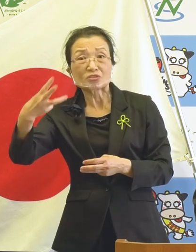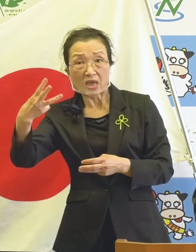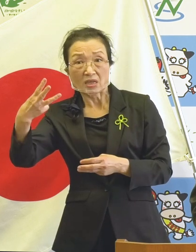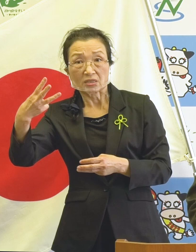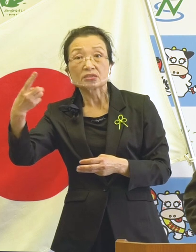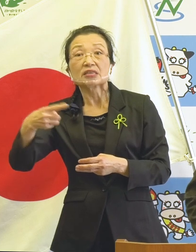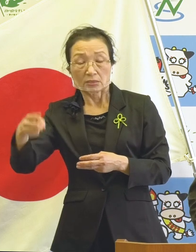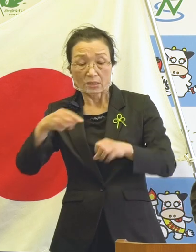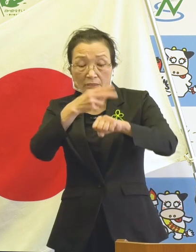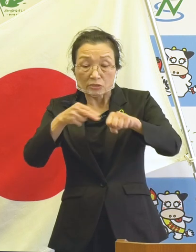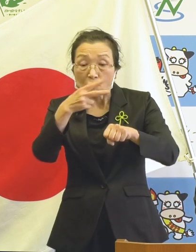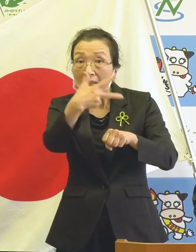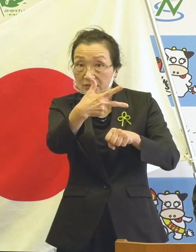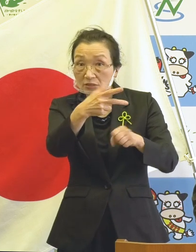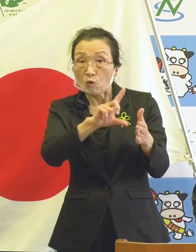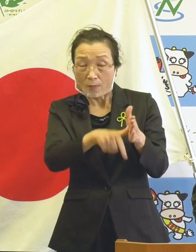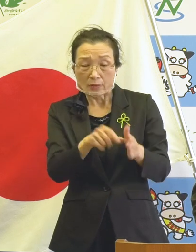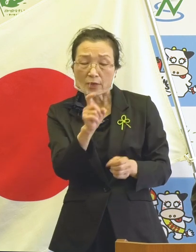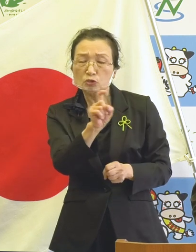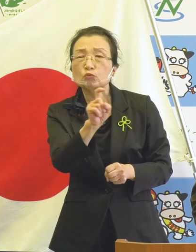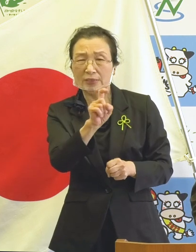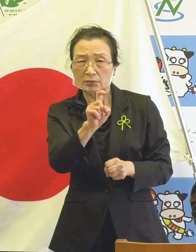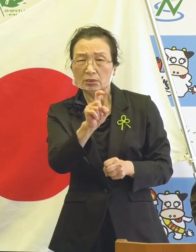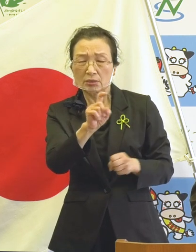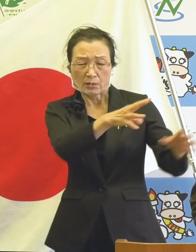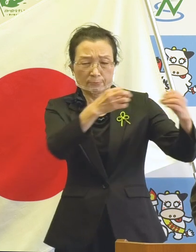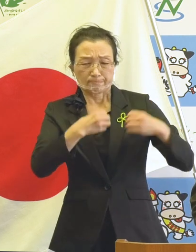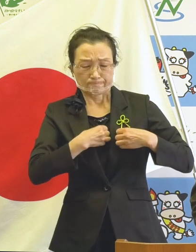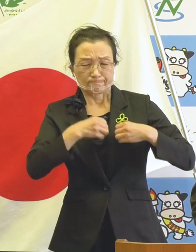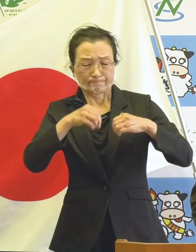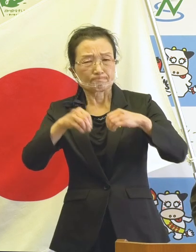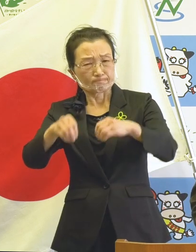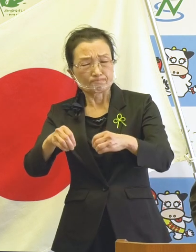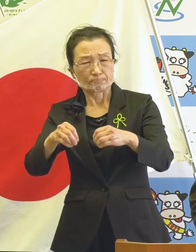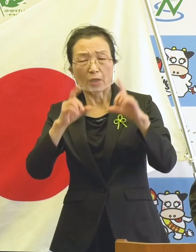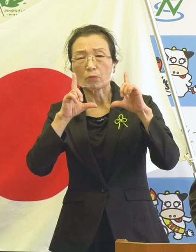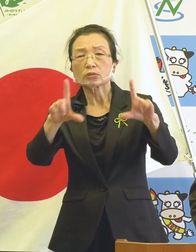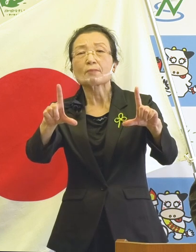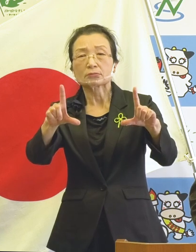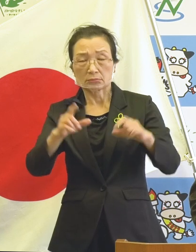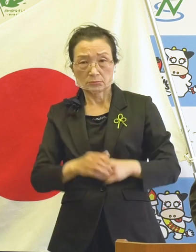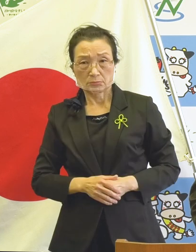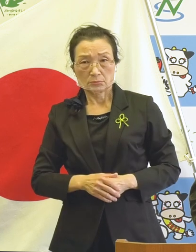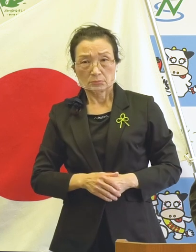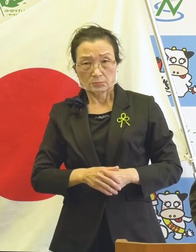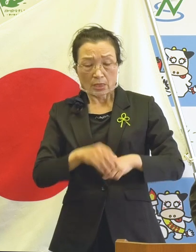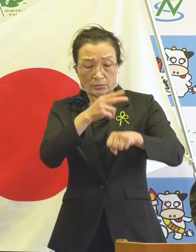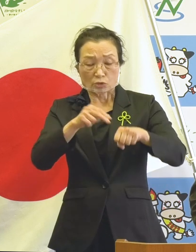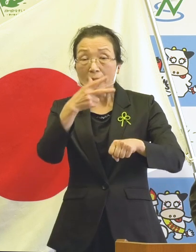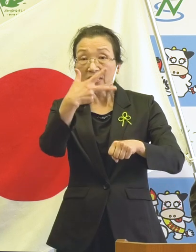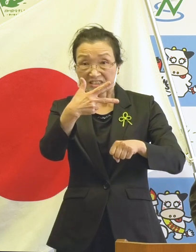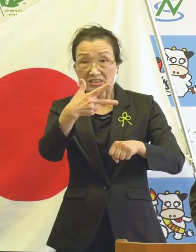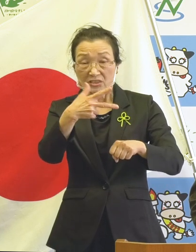して那須塩原市でも10名の感染が発表されています。本市での